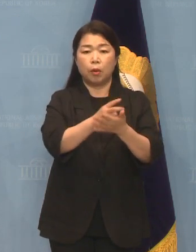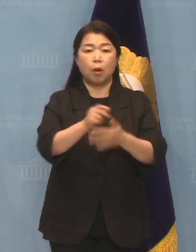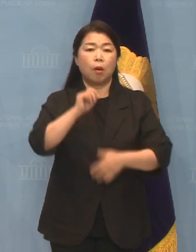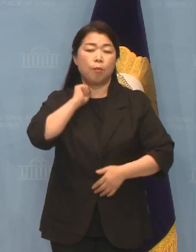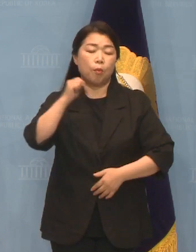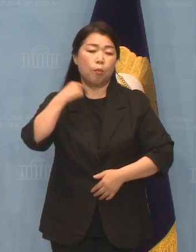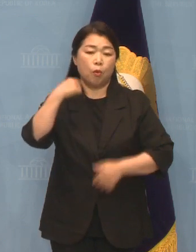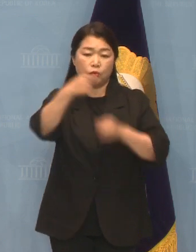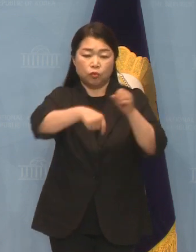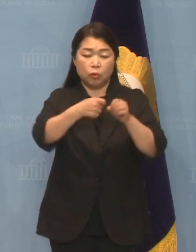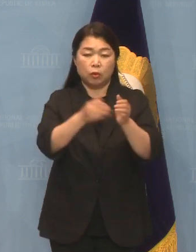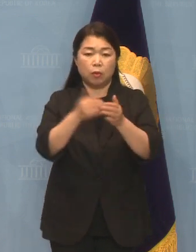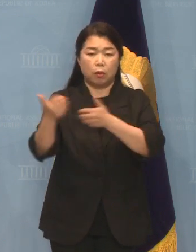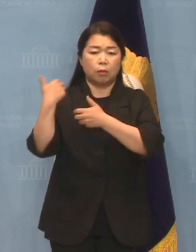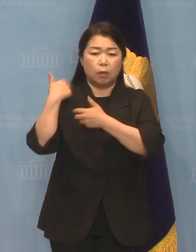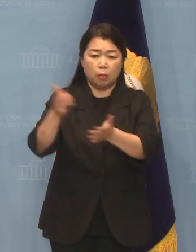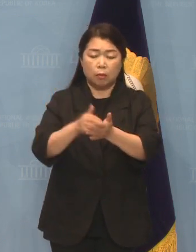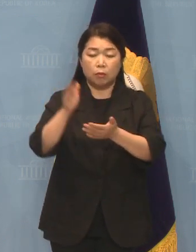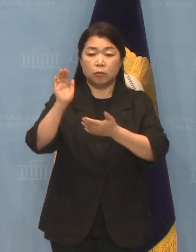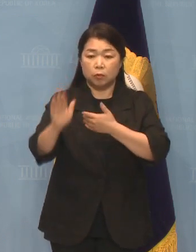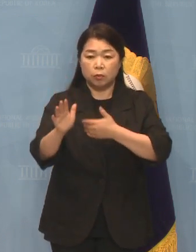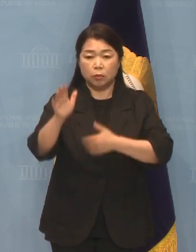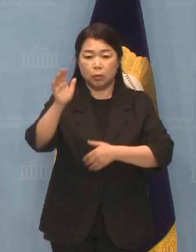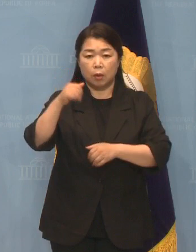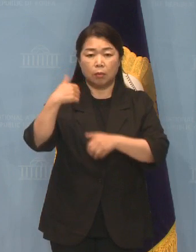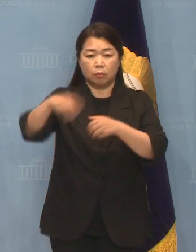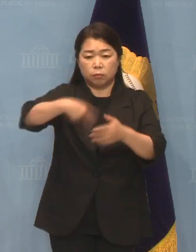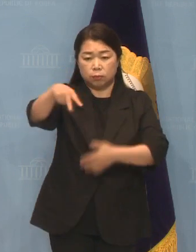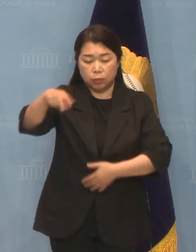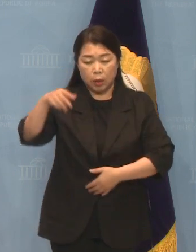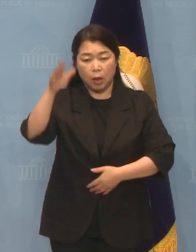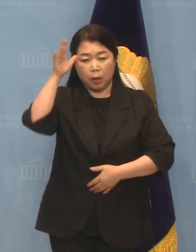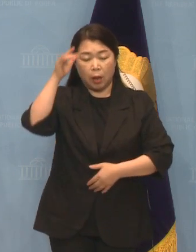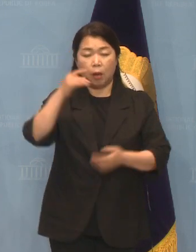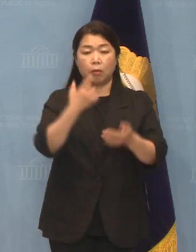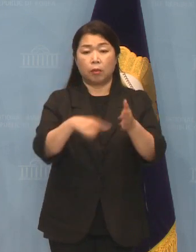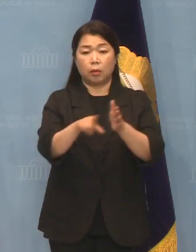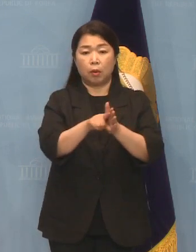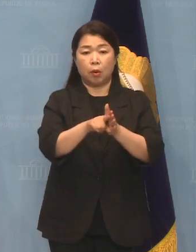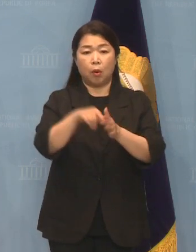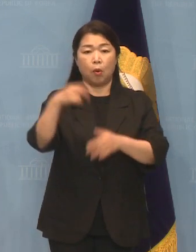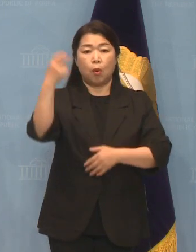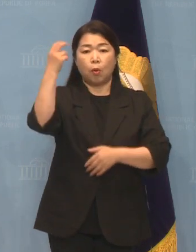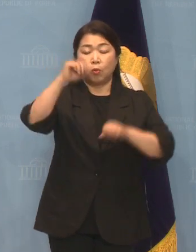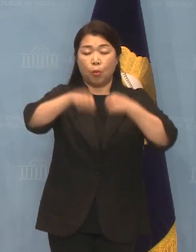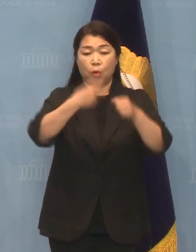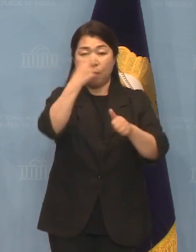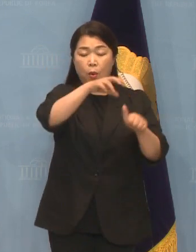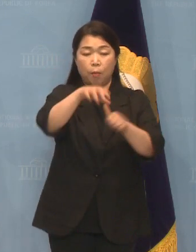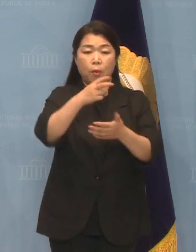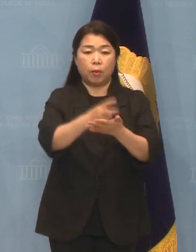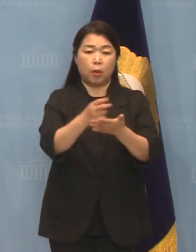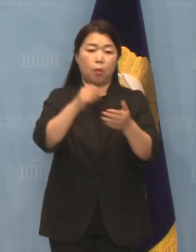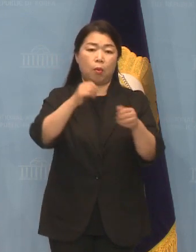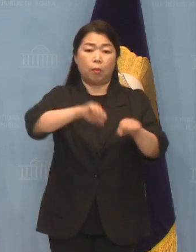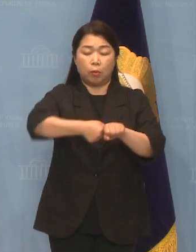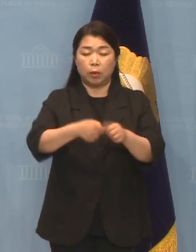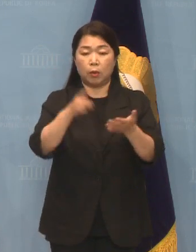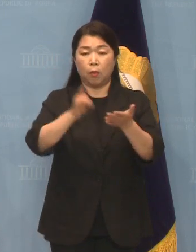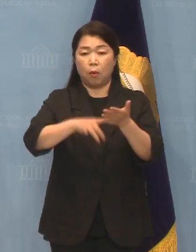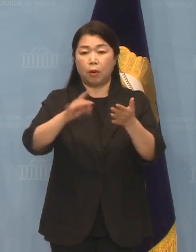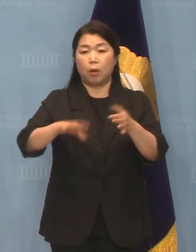목줄 착용 뒤에 방치된 반려견에 대해서도 동물보호법상 과태료 규정 마련을 요청하는 청원 등 총